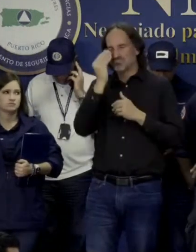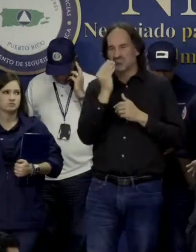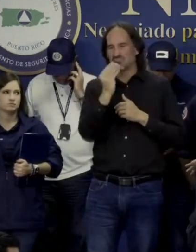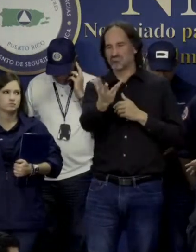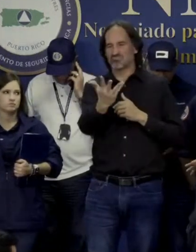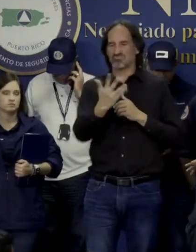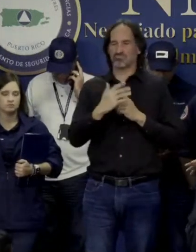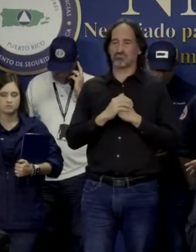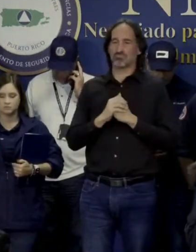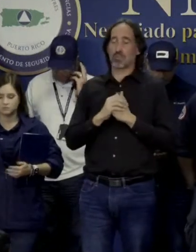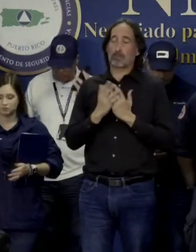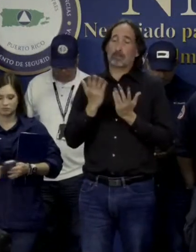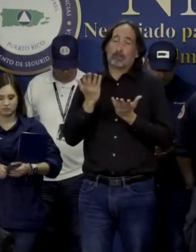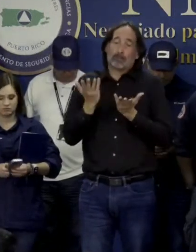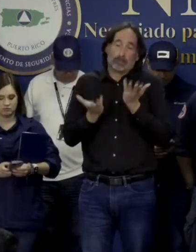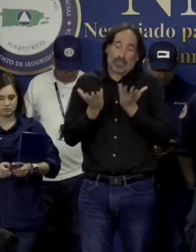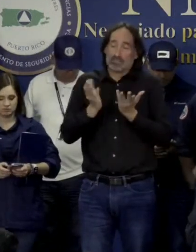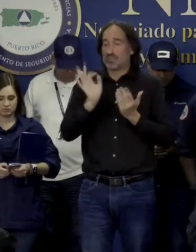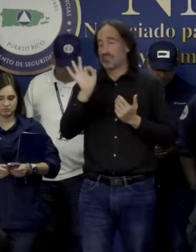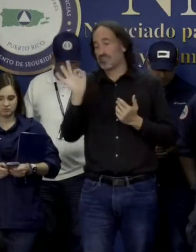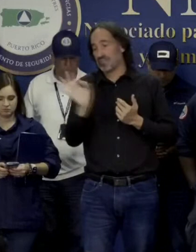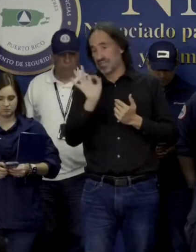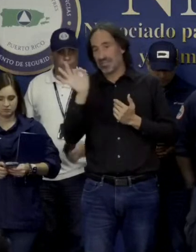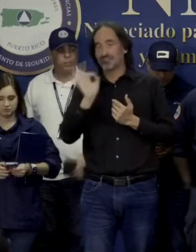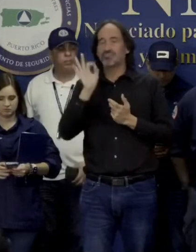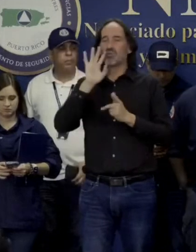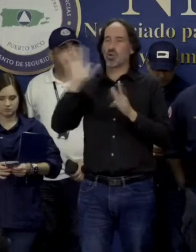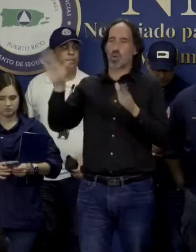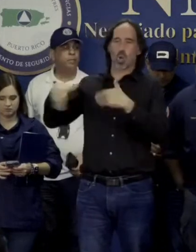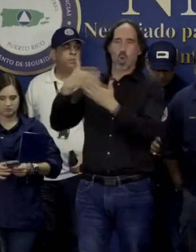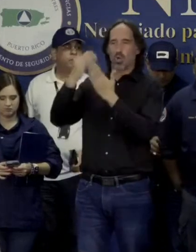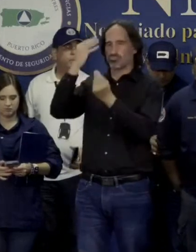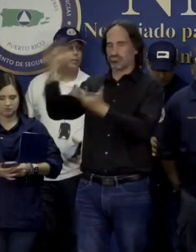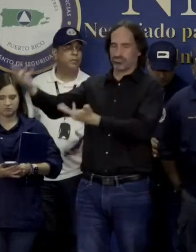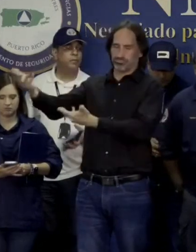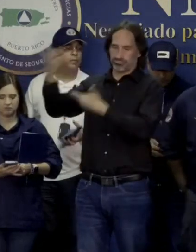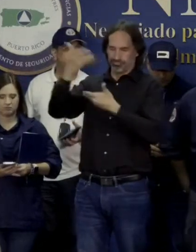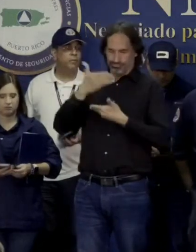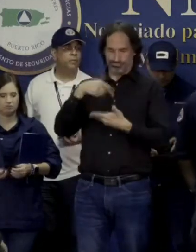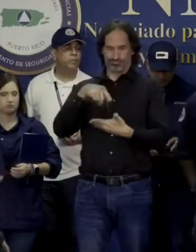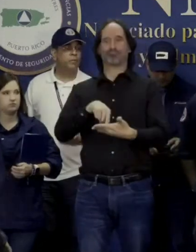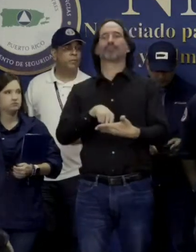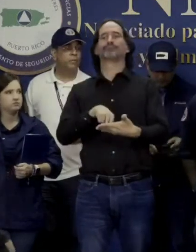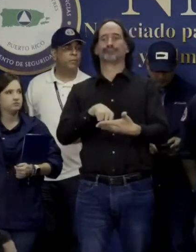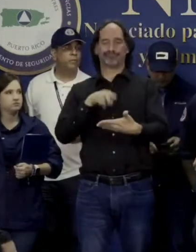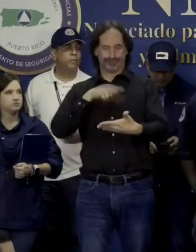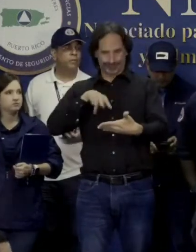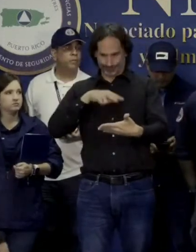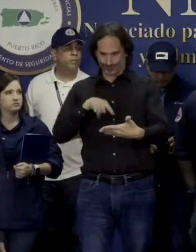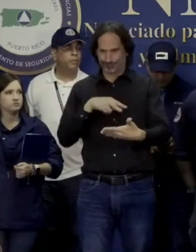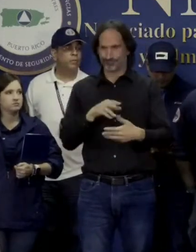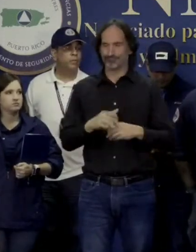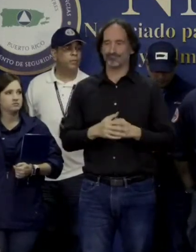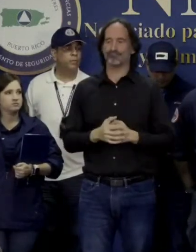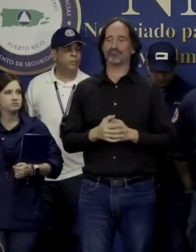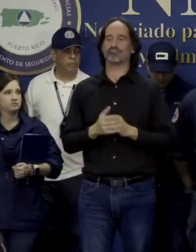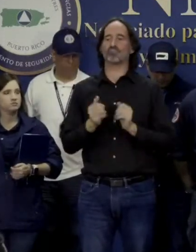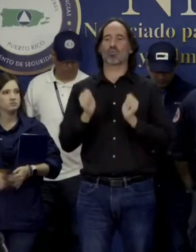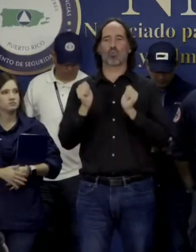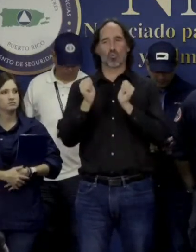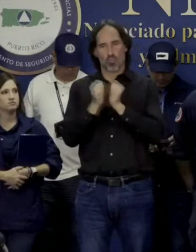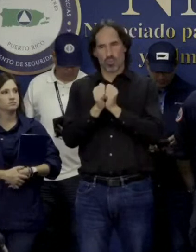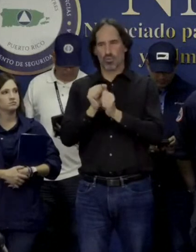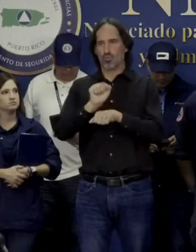gobierno central, la gran mayoría de ellos. Ese es más o menos lo que estamos hablando, y de ahí entonces nos toca trabajar con FEMA. Así que